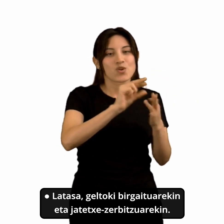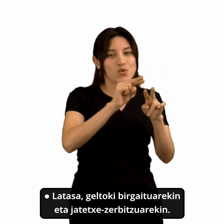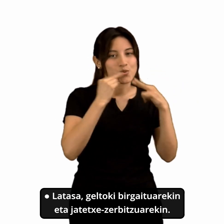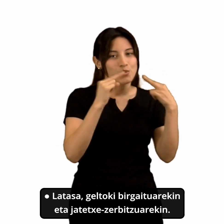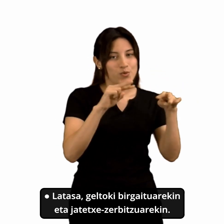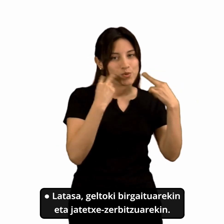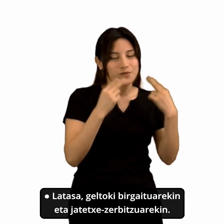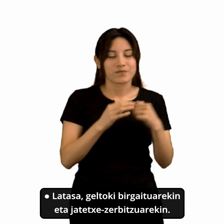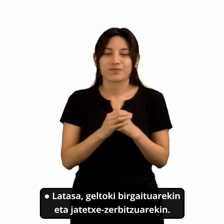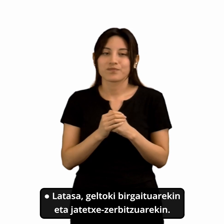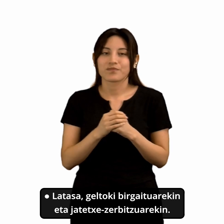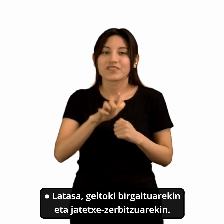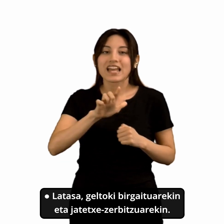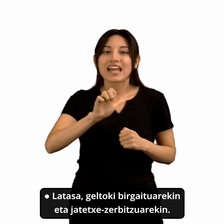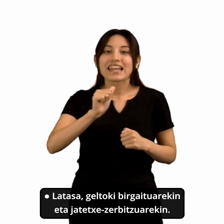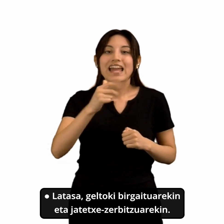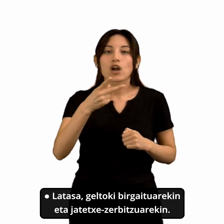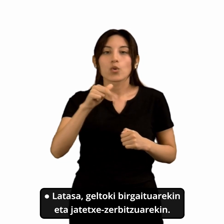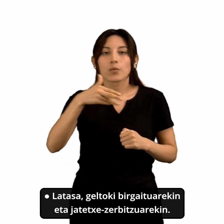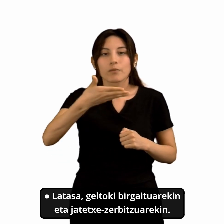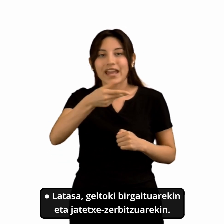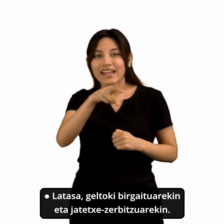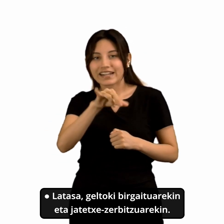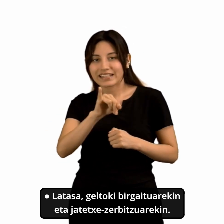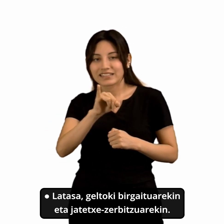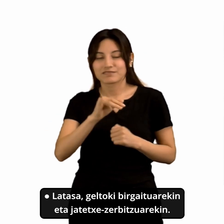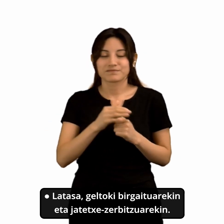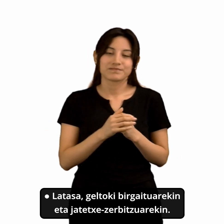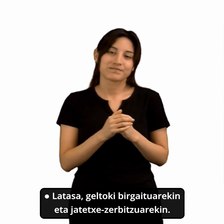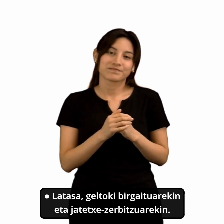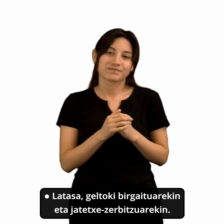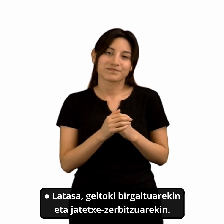Latasa, geltoki birgaituarekin eta jatetxe zerbitzuarekin.